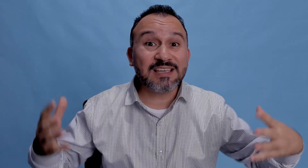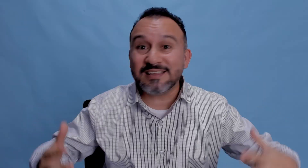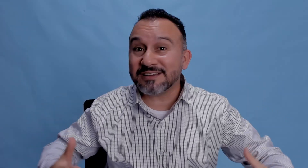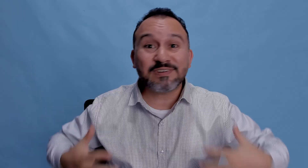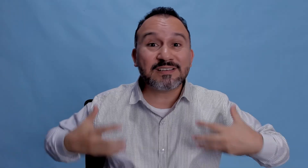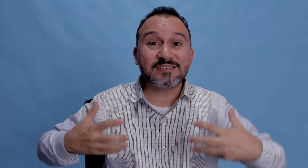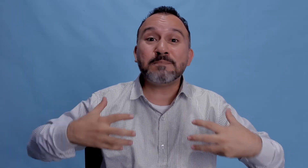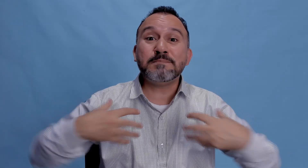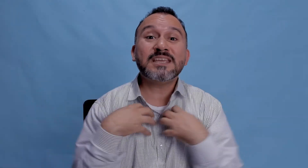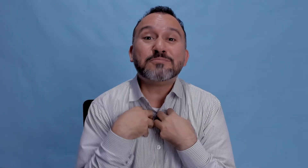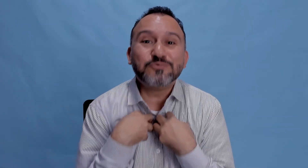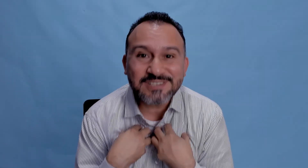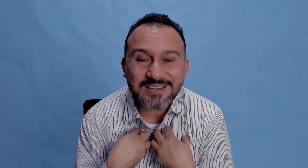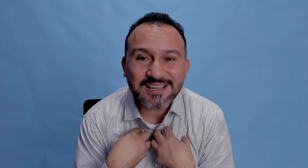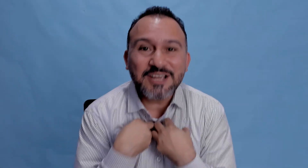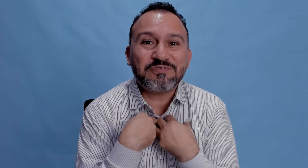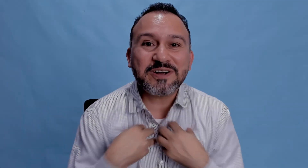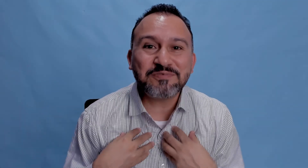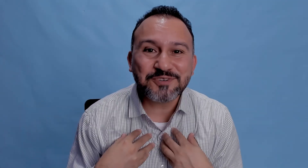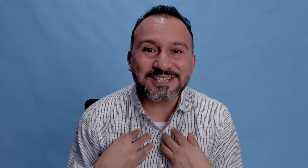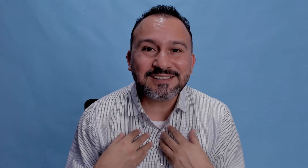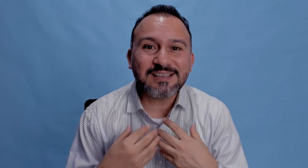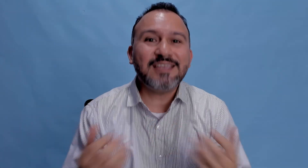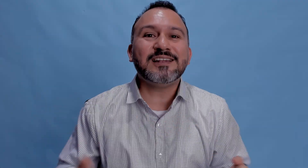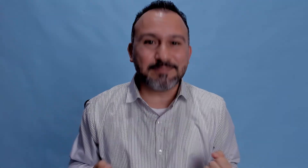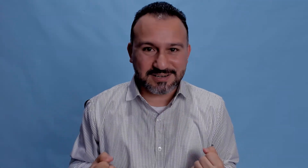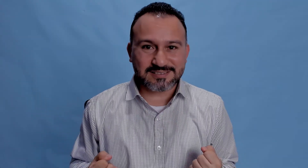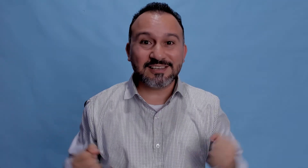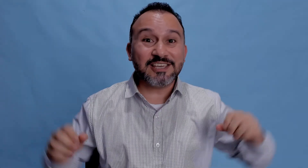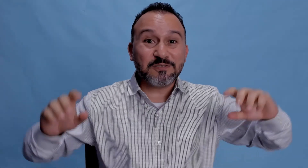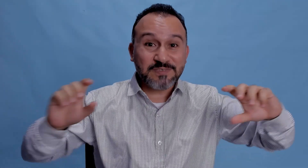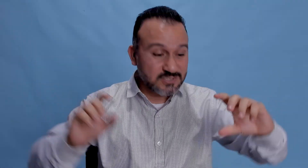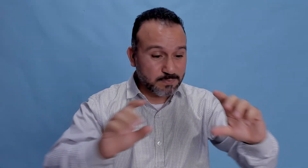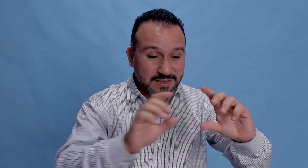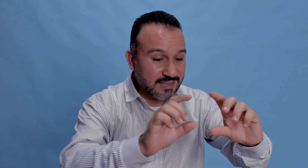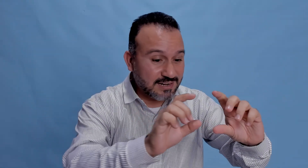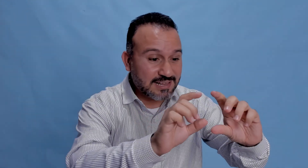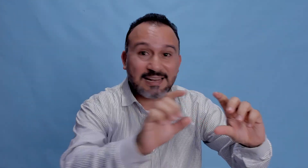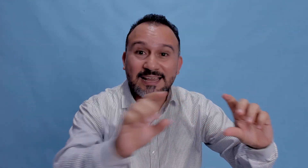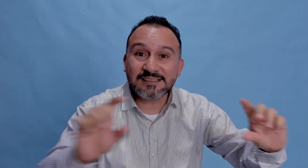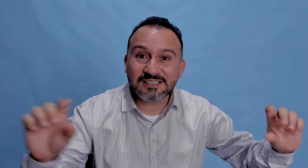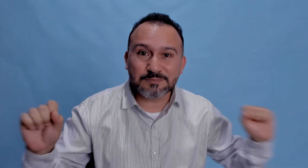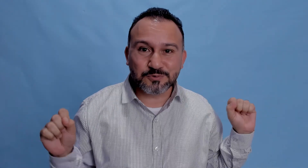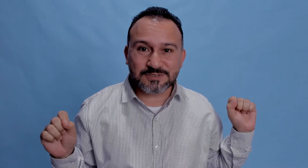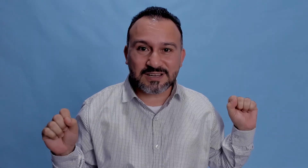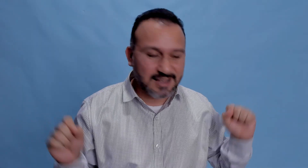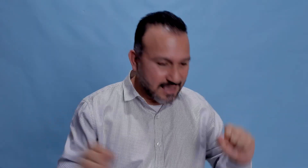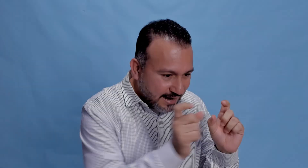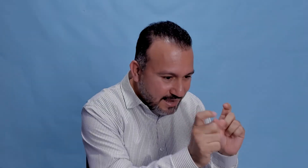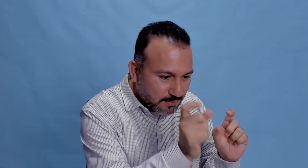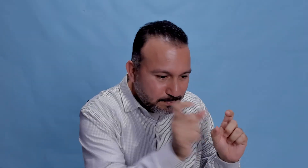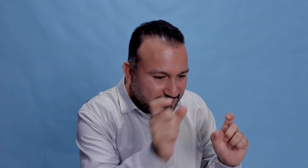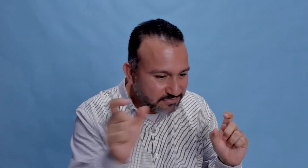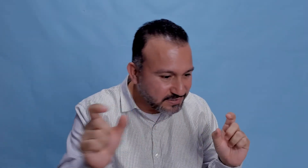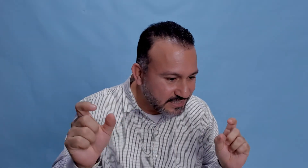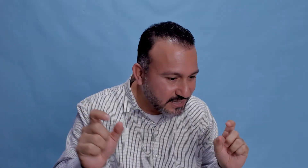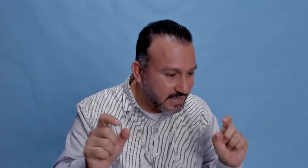queria fazer a minha música favorita em Libras. O que eu fiz? Eu peguei ali a letra da música, cada palavrinha, e